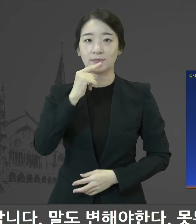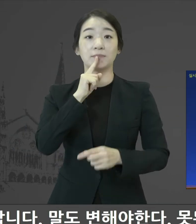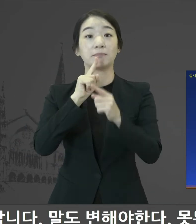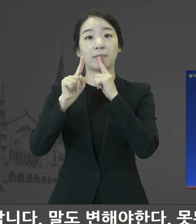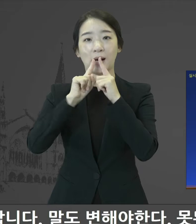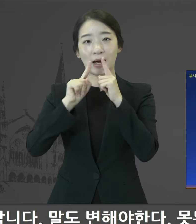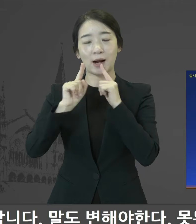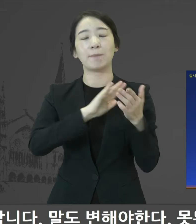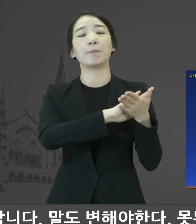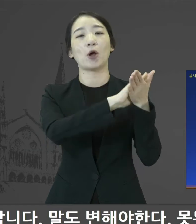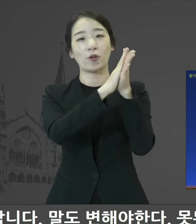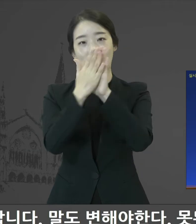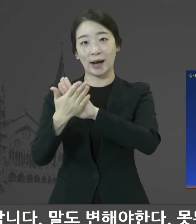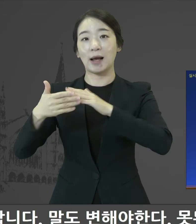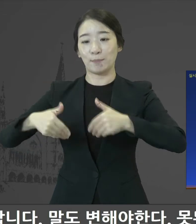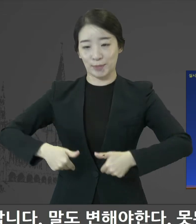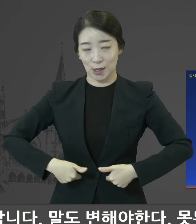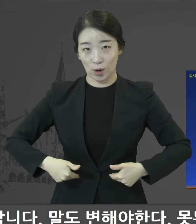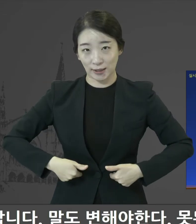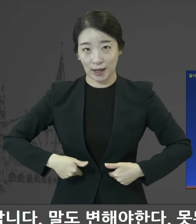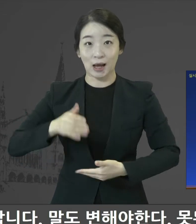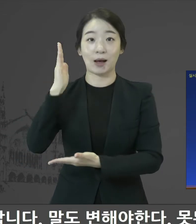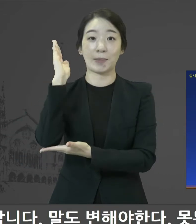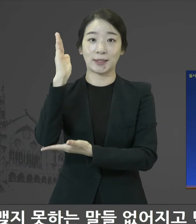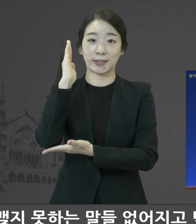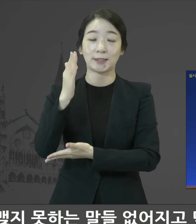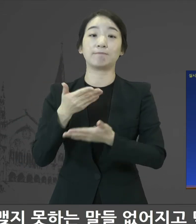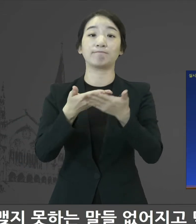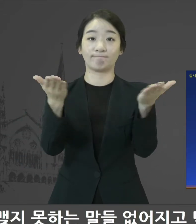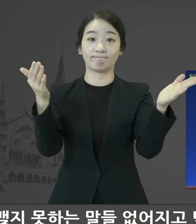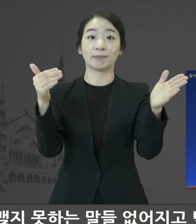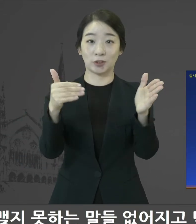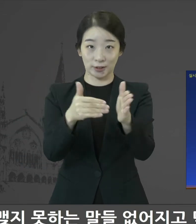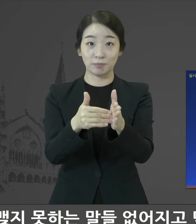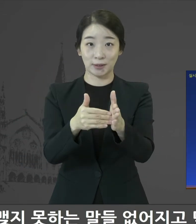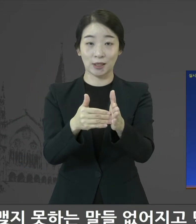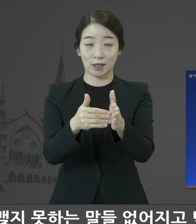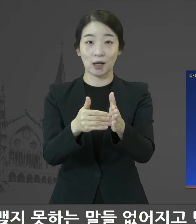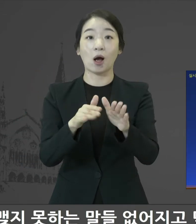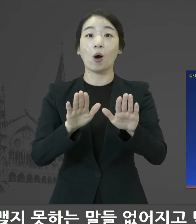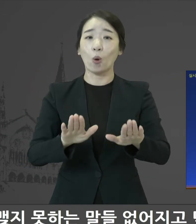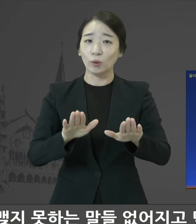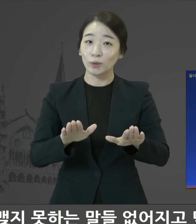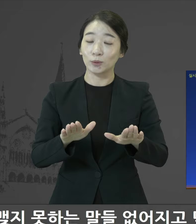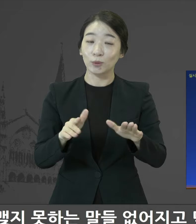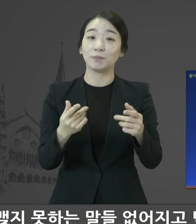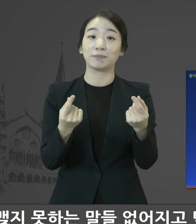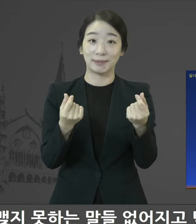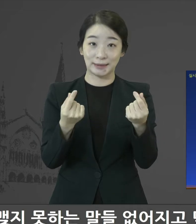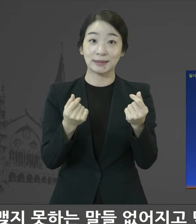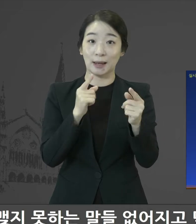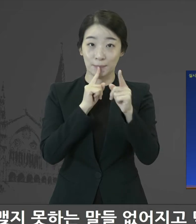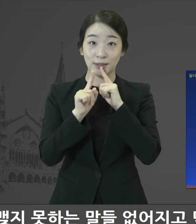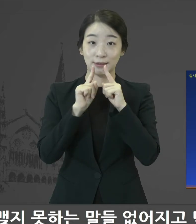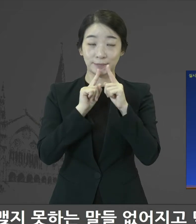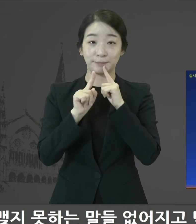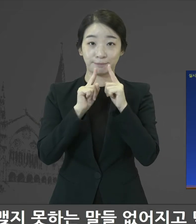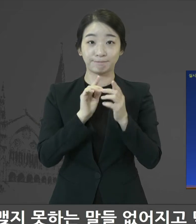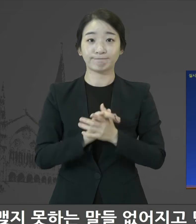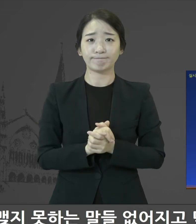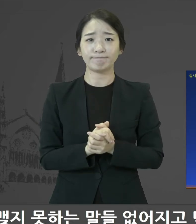변화를 이루어야 된다 말씀드렸습니다. 오늘도 비슷한 내용입니다. 오늘 말씀은